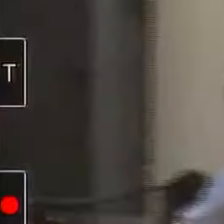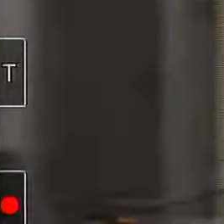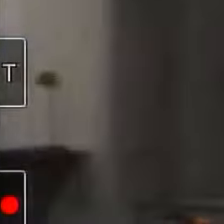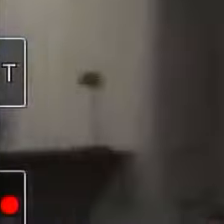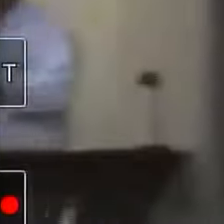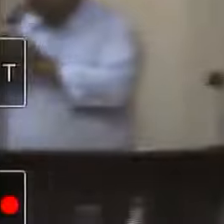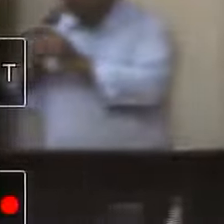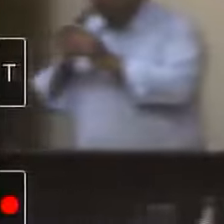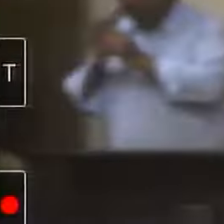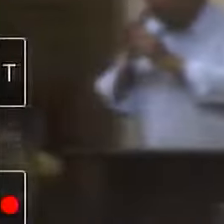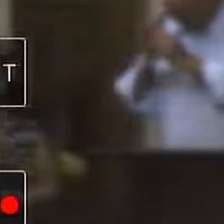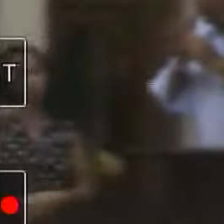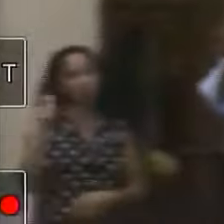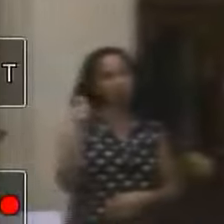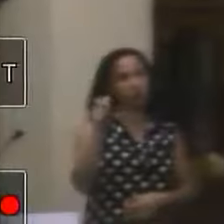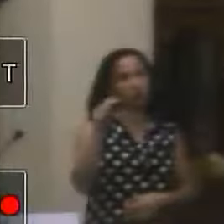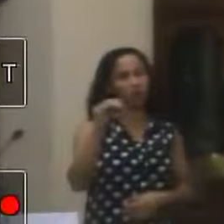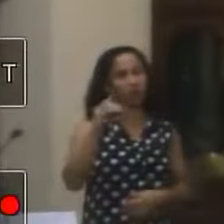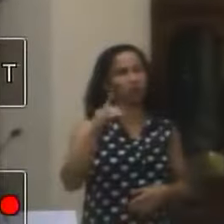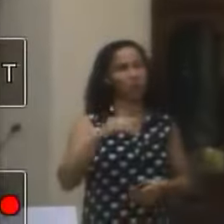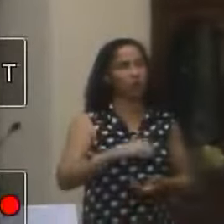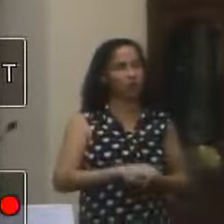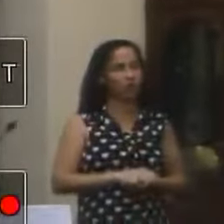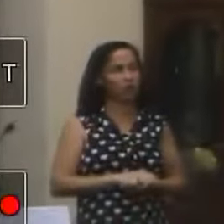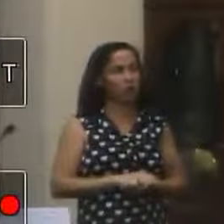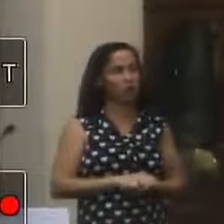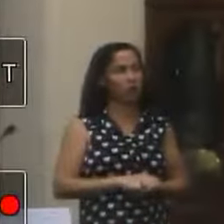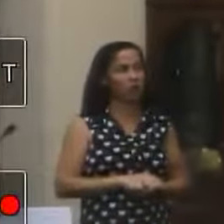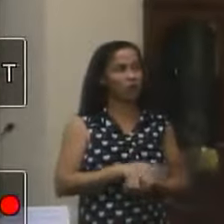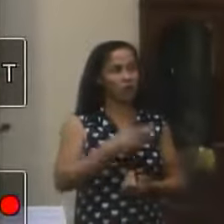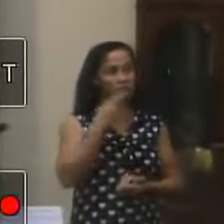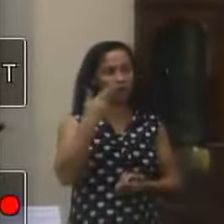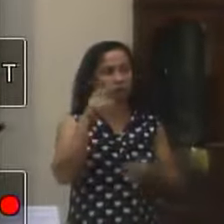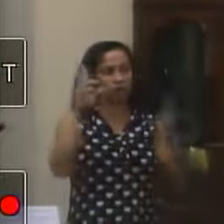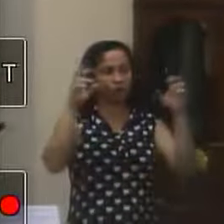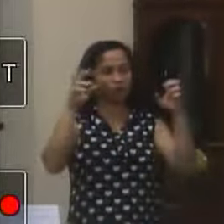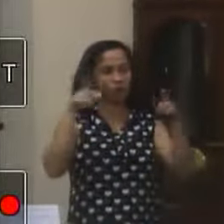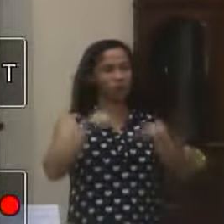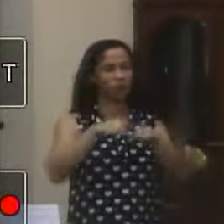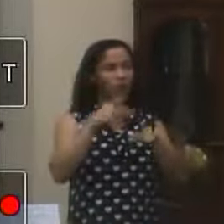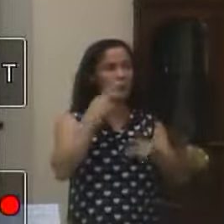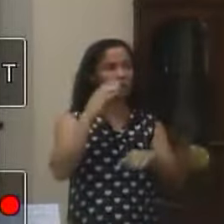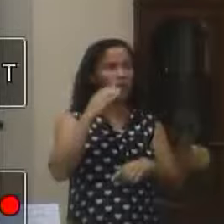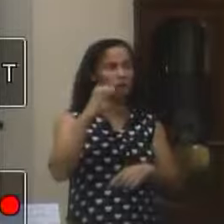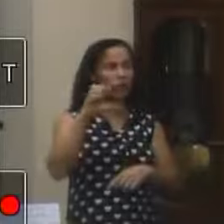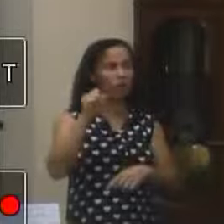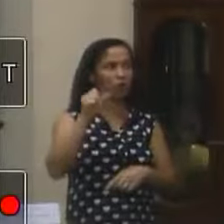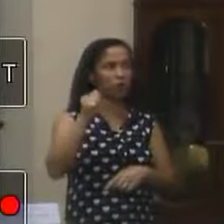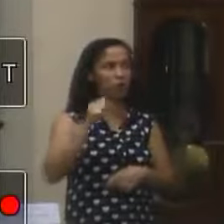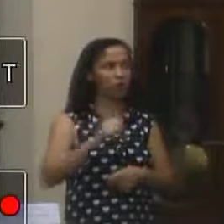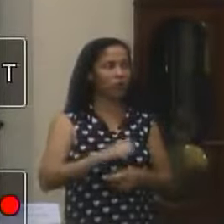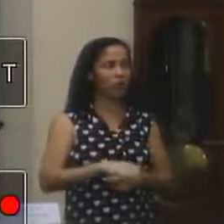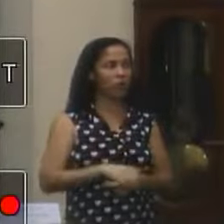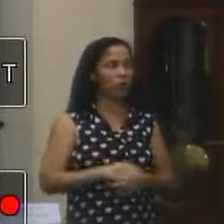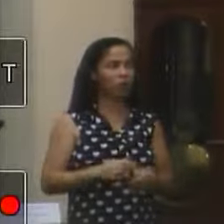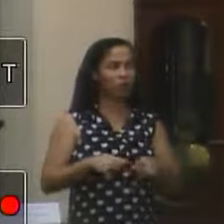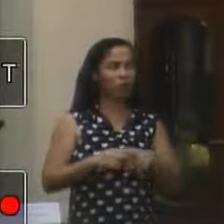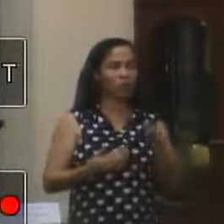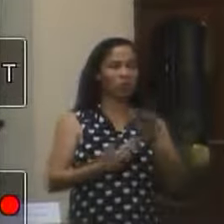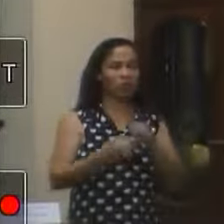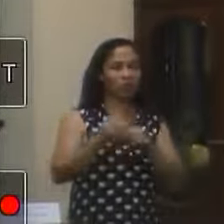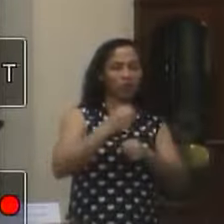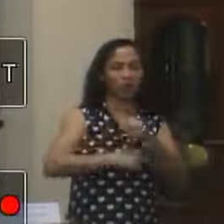David. Então, para terminar, vereador Saulo, abordei um outro tema com o César. Assim como eu tive ano passado, lá na